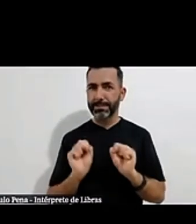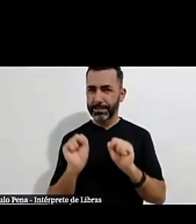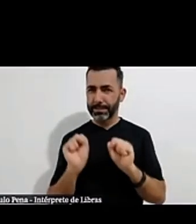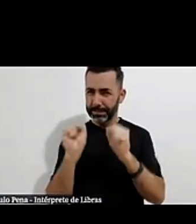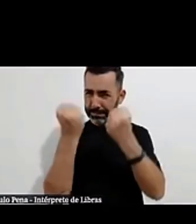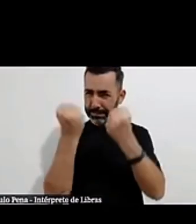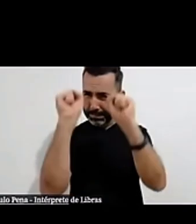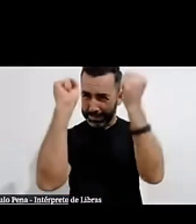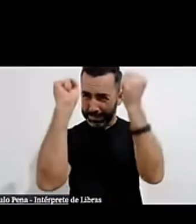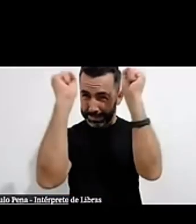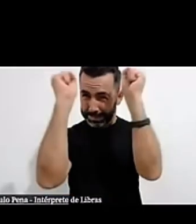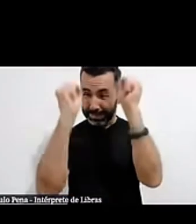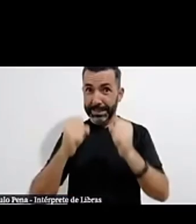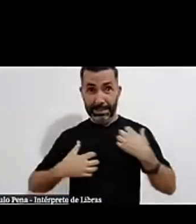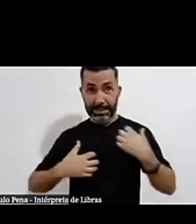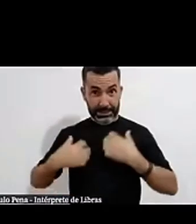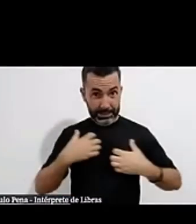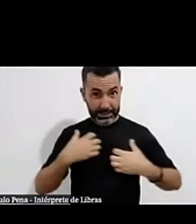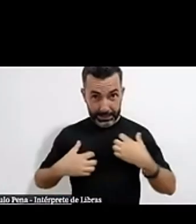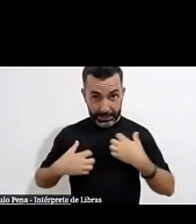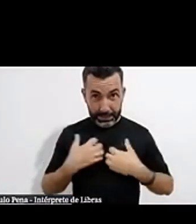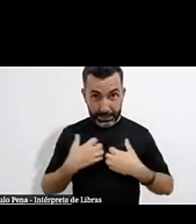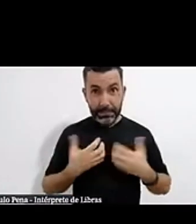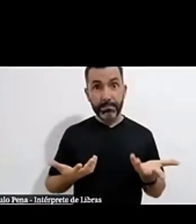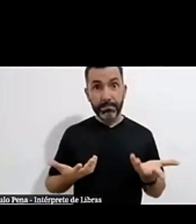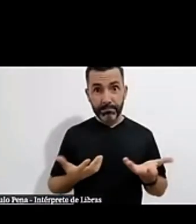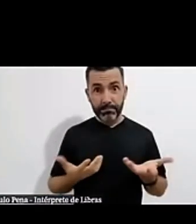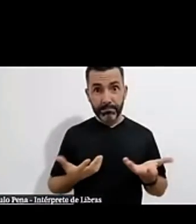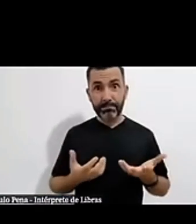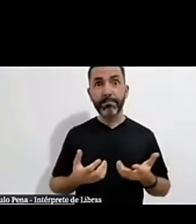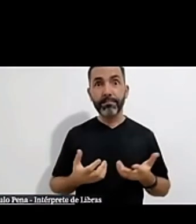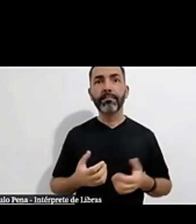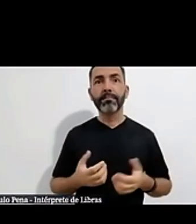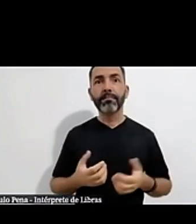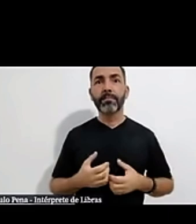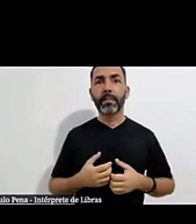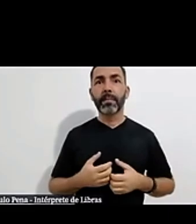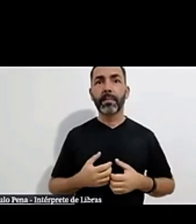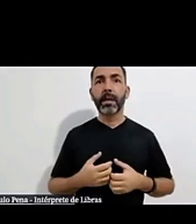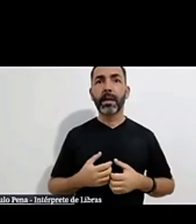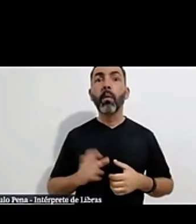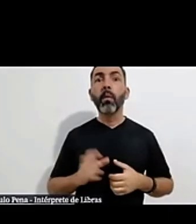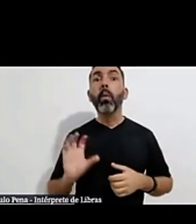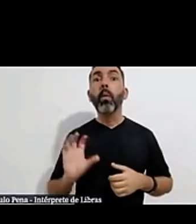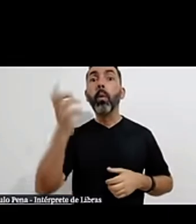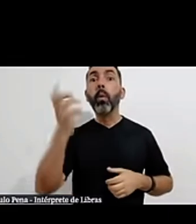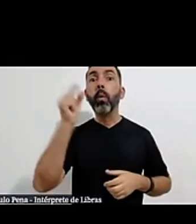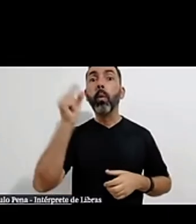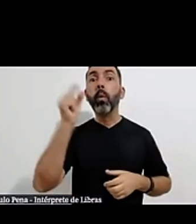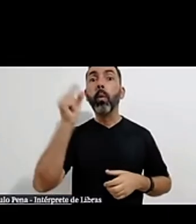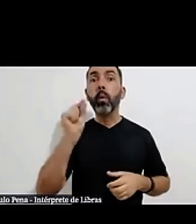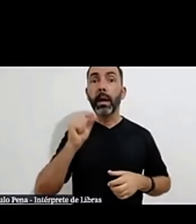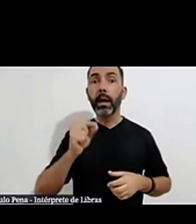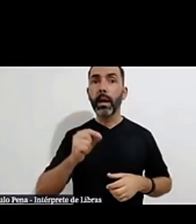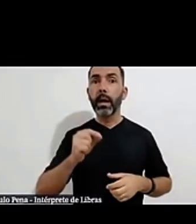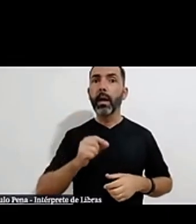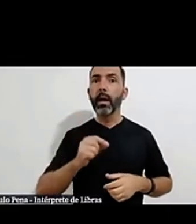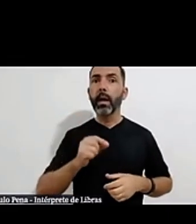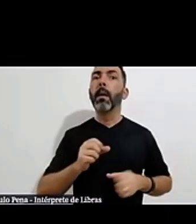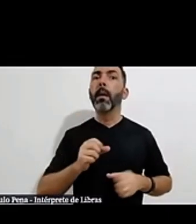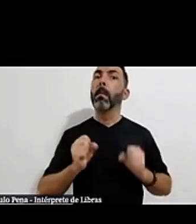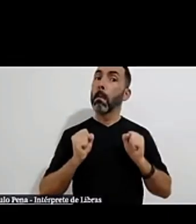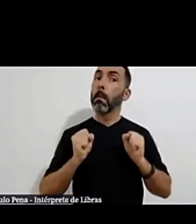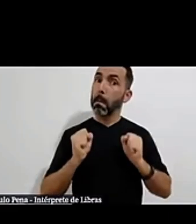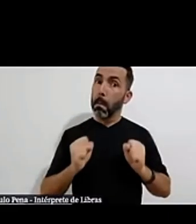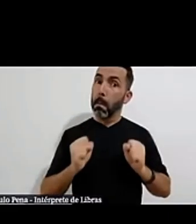2 extremos, né? Eles liberam hormônios que podem acelerar ou desregular